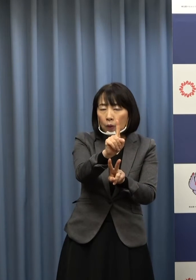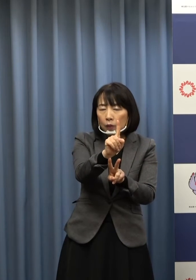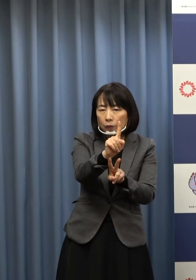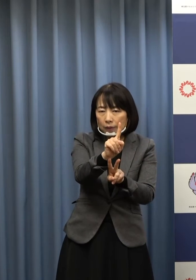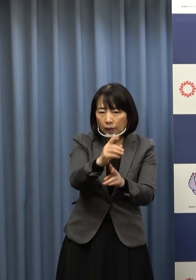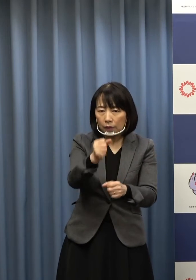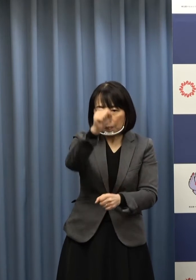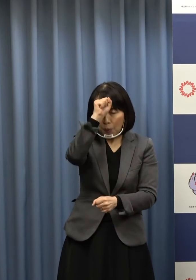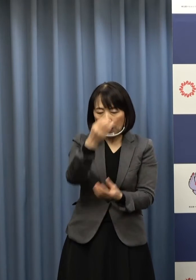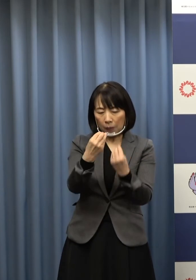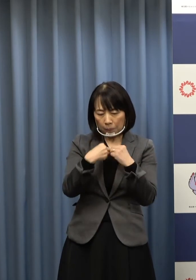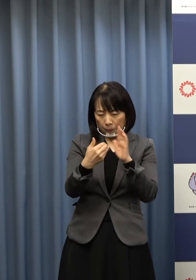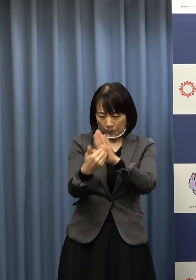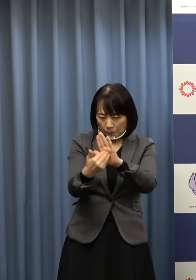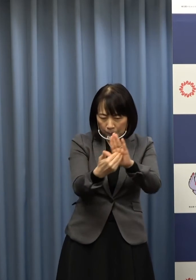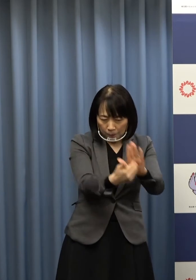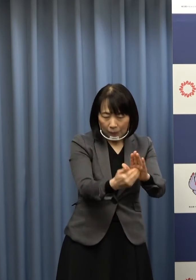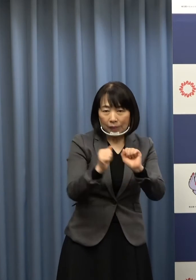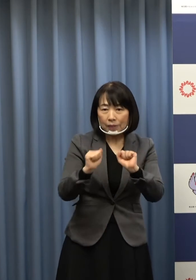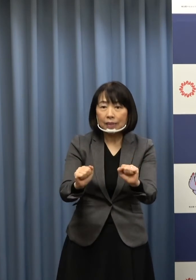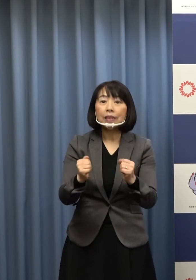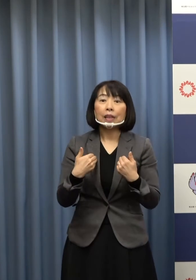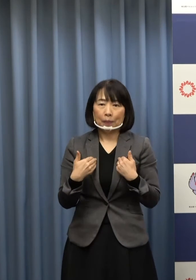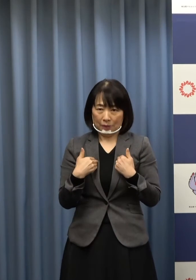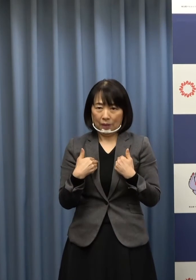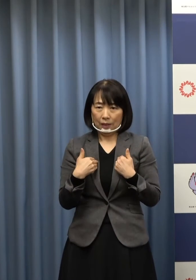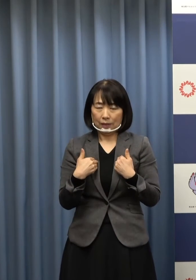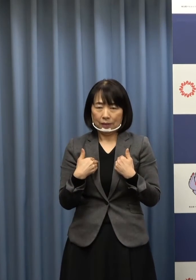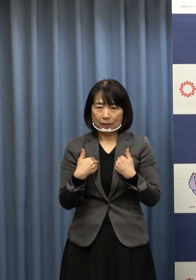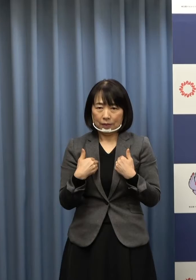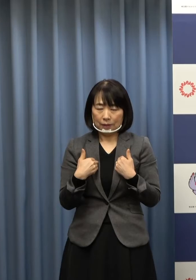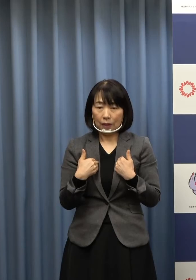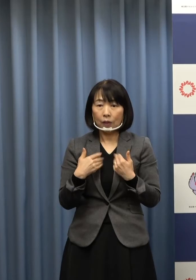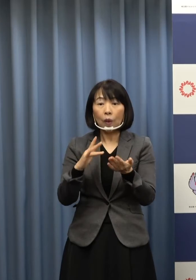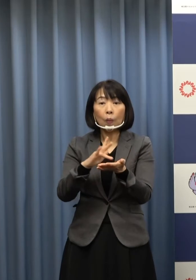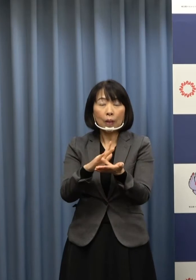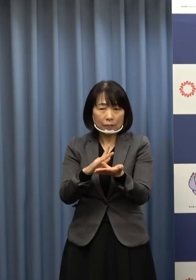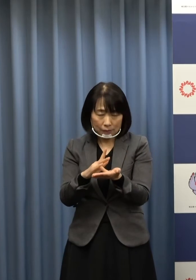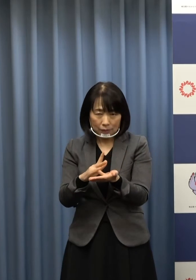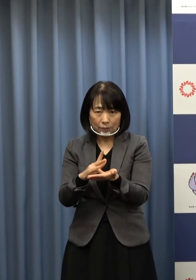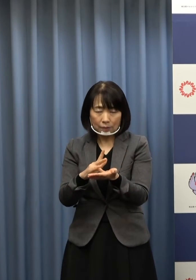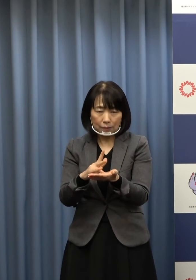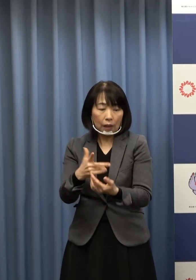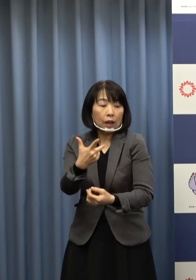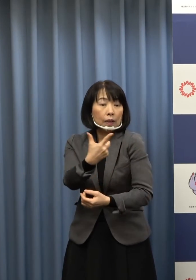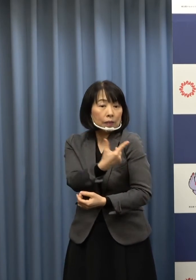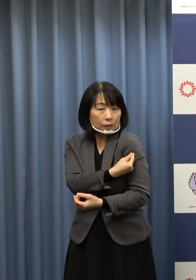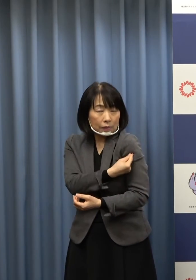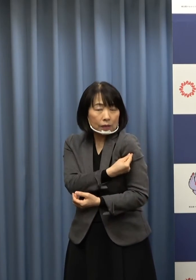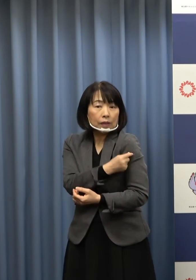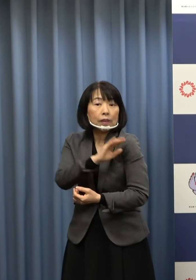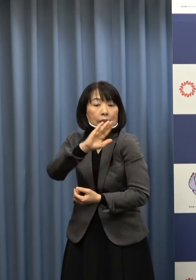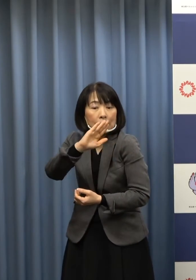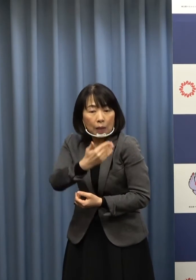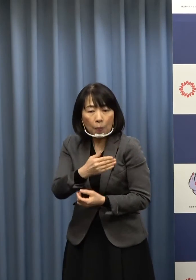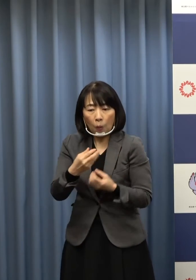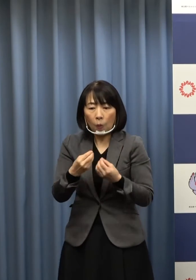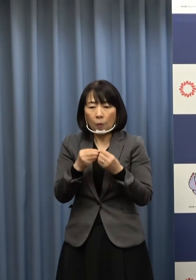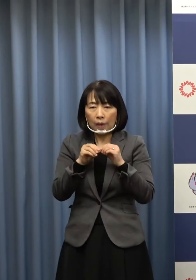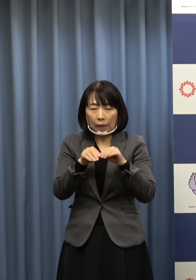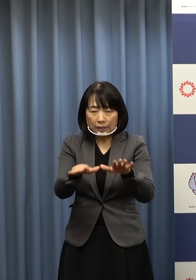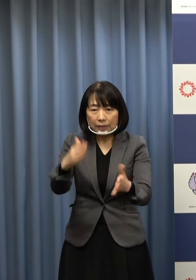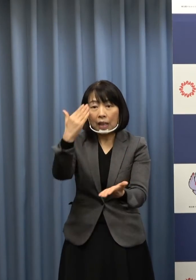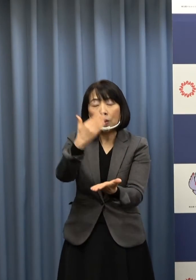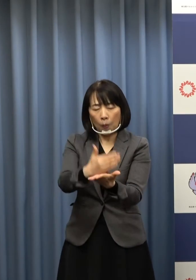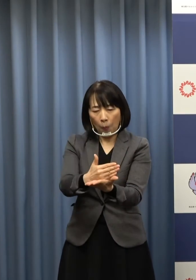取るということは、これ継続しなきゃいけませんので、間の措置ではありません。ワクチンがある程度打たれることになっても続きます。間の措